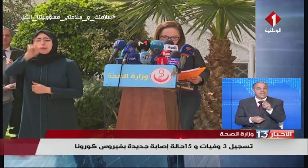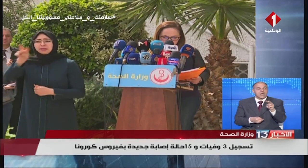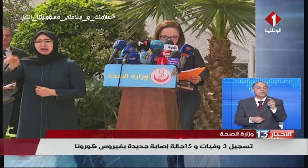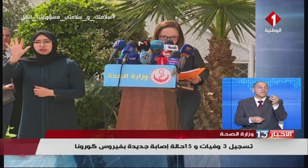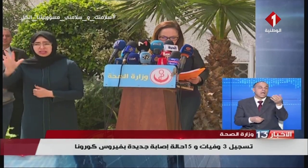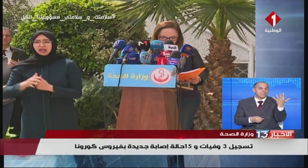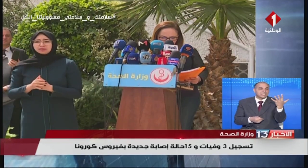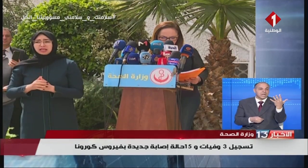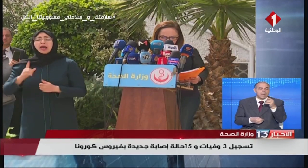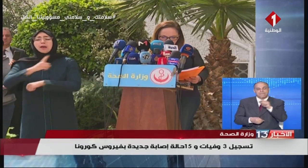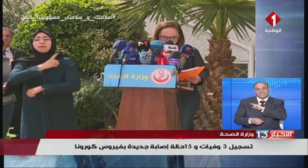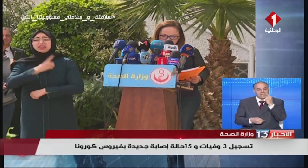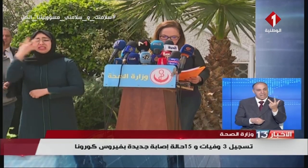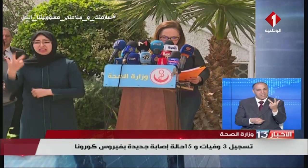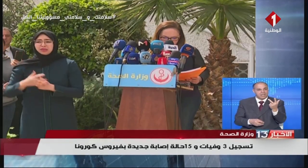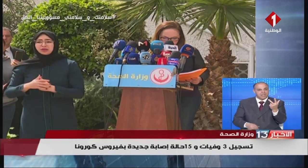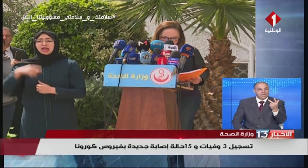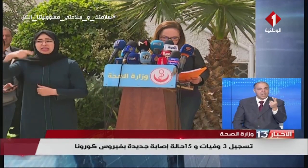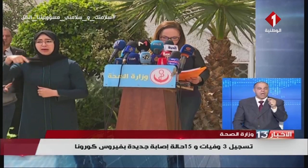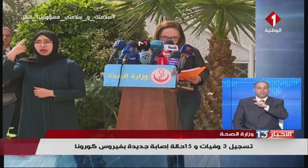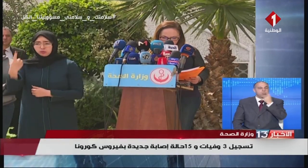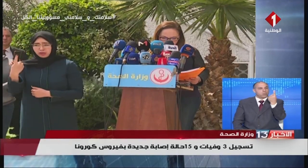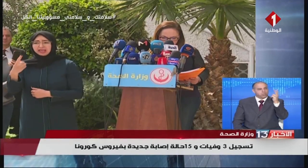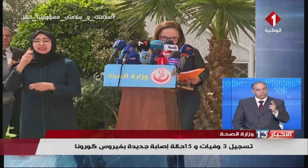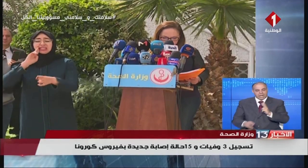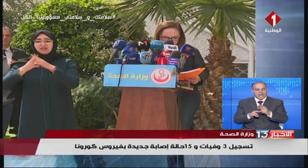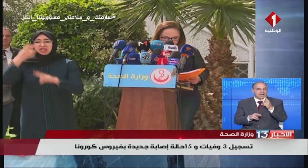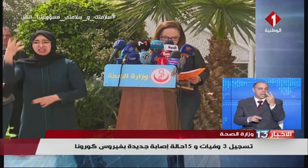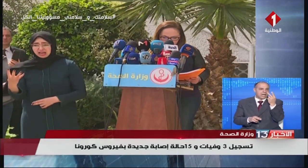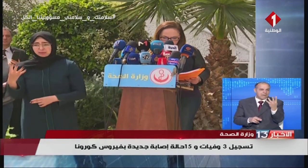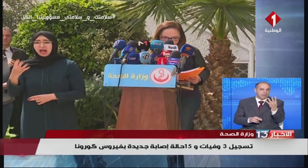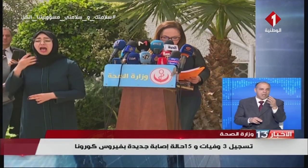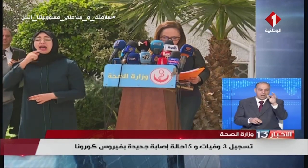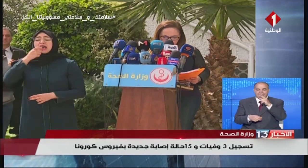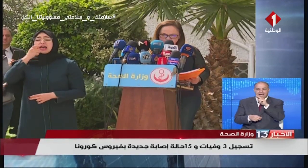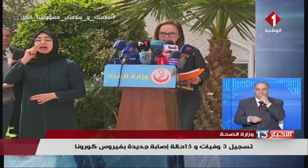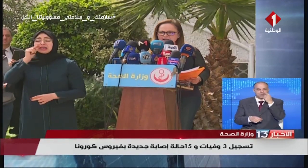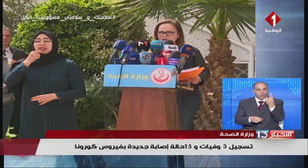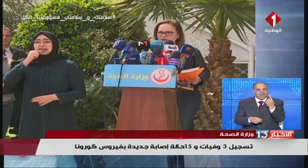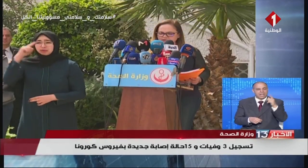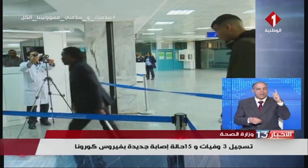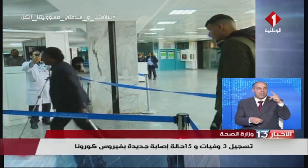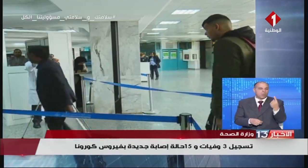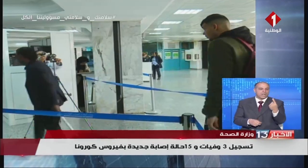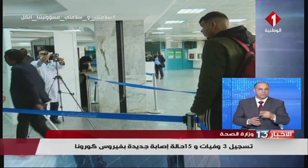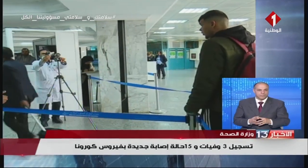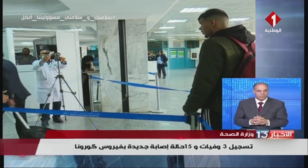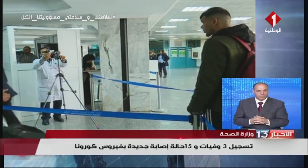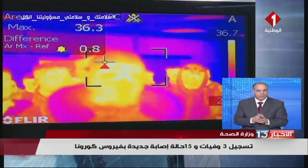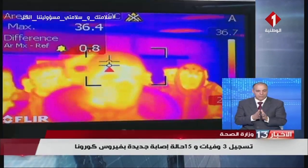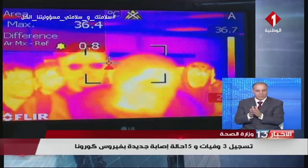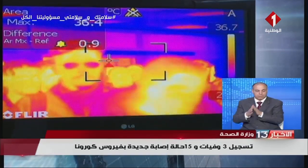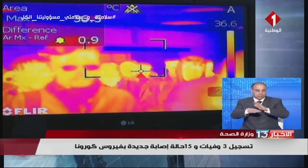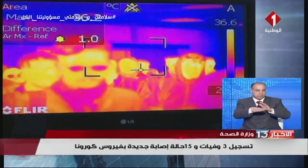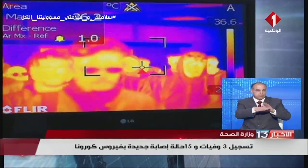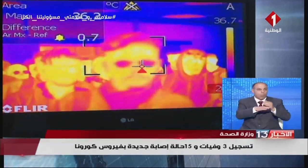5، مدنين 3، نابل حالة واحدة، صفاقس 4، جابس حالة واحدة، قبلي حالة واحدة. وفي إطار